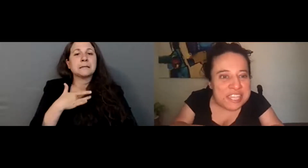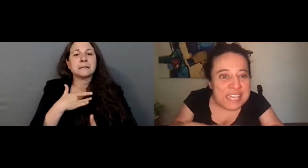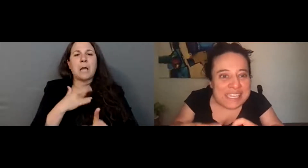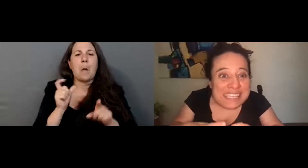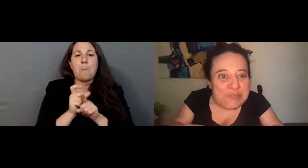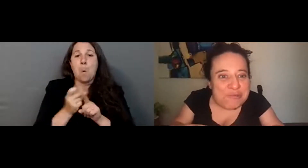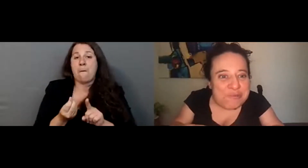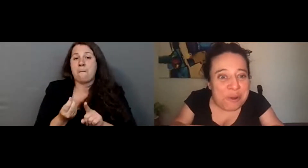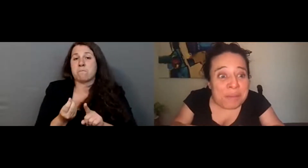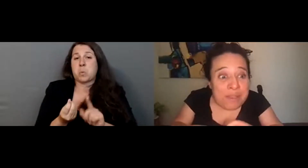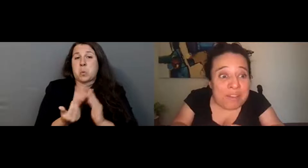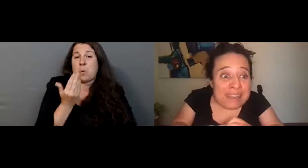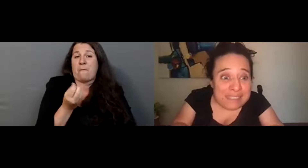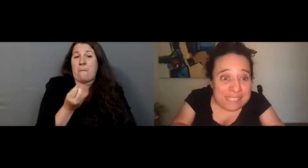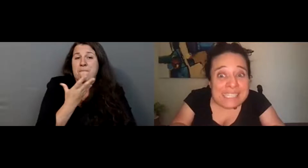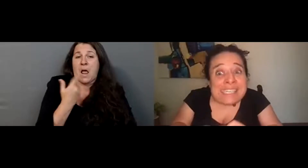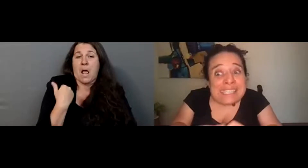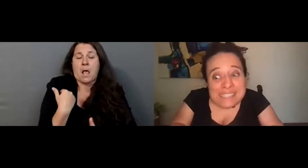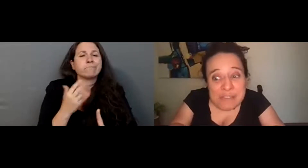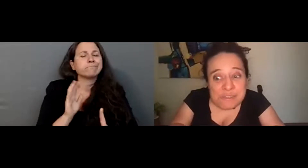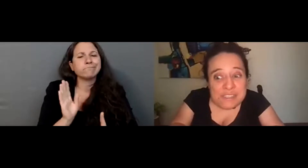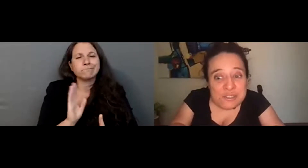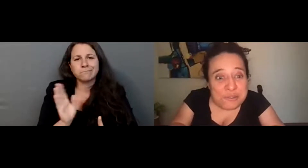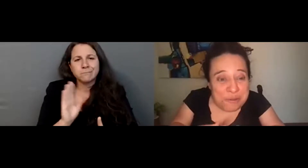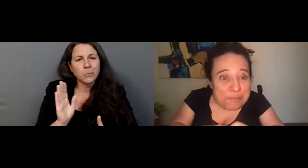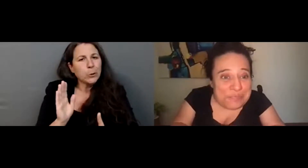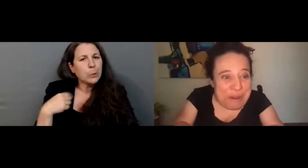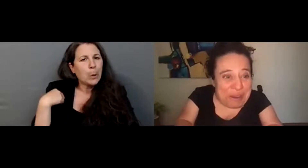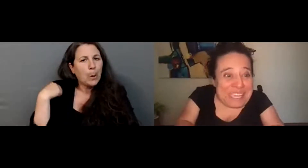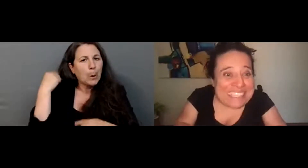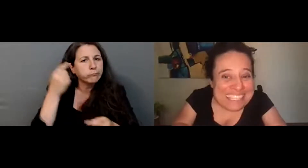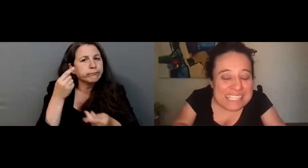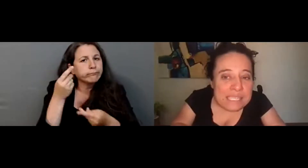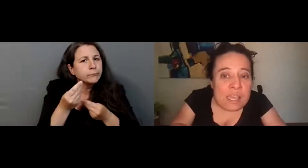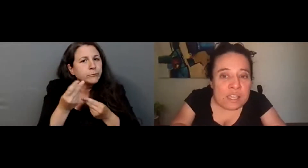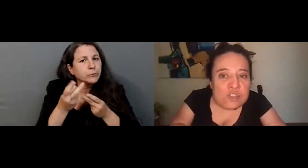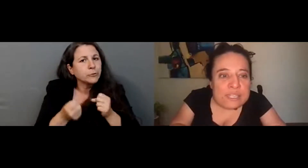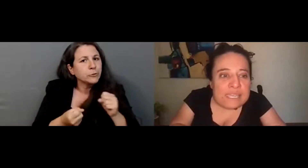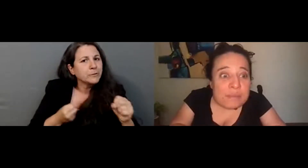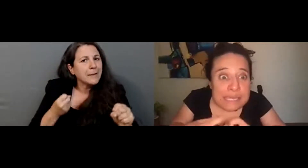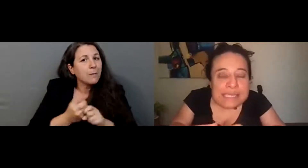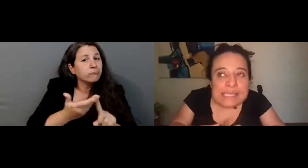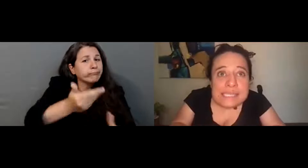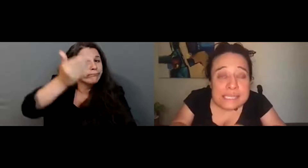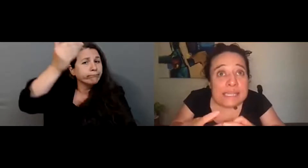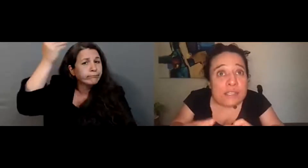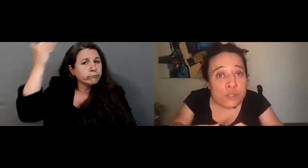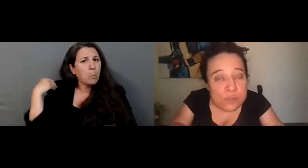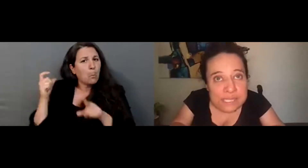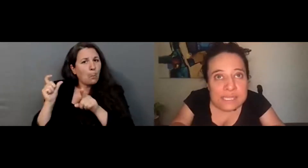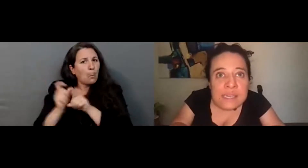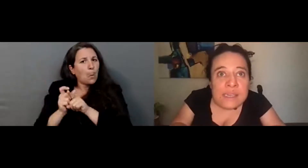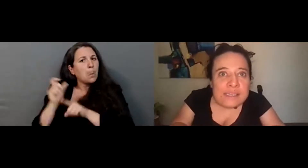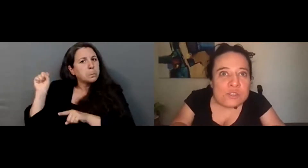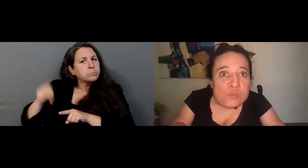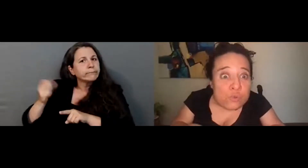d'émerger, qui est très nouveau, mais en réalité, ça fait déjà plusieurs décennies que le terme existe, qu'il est